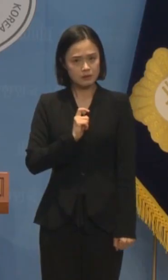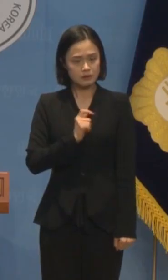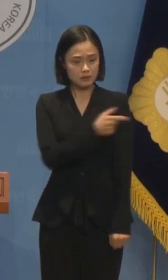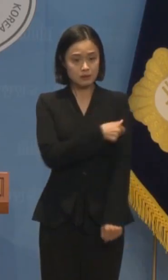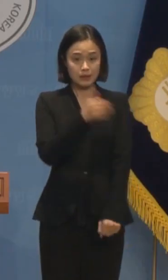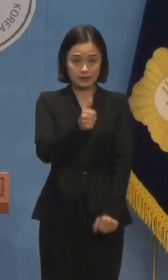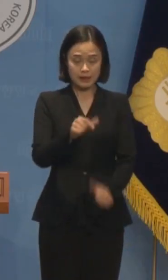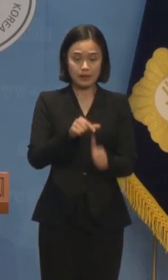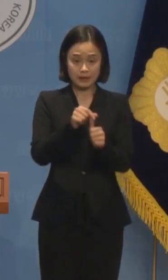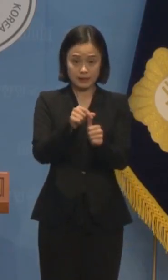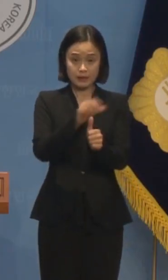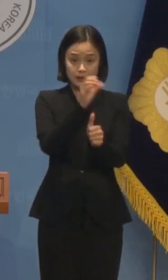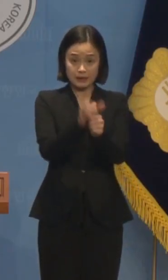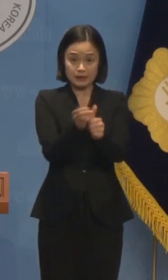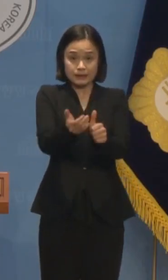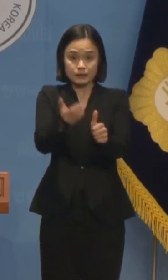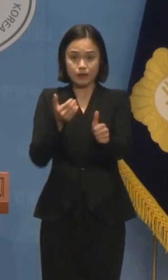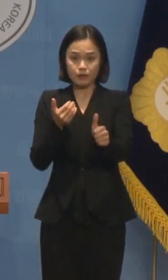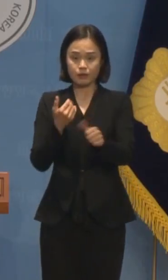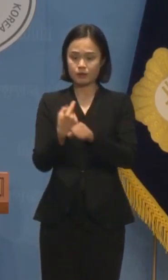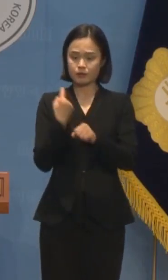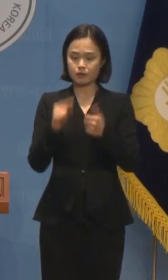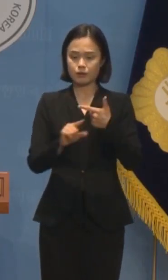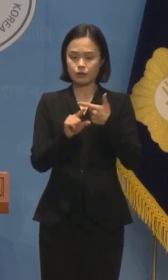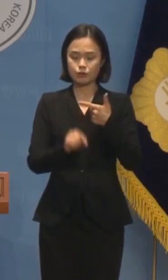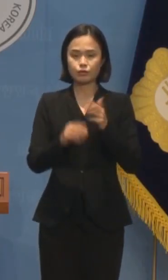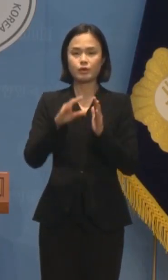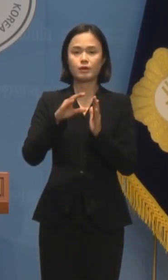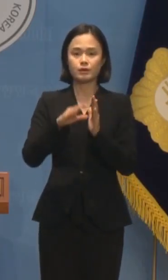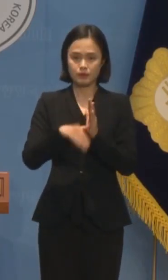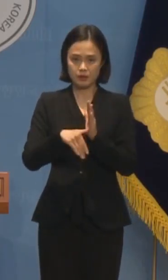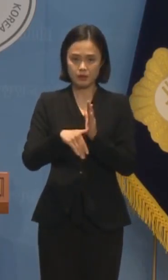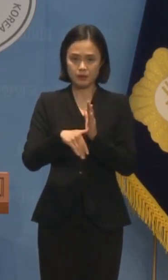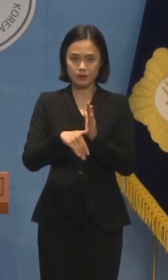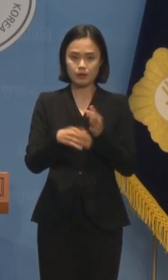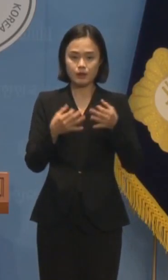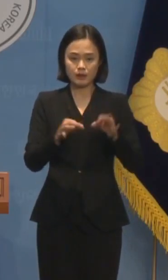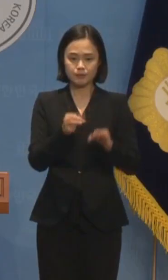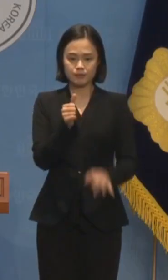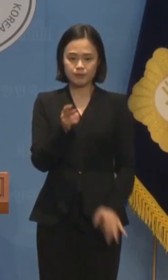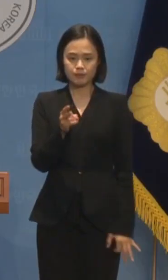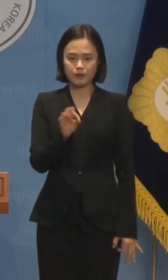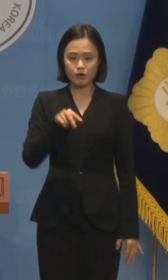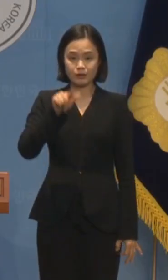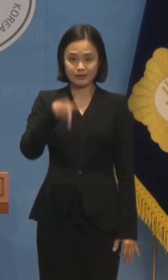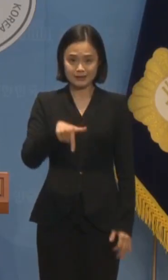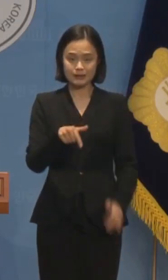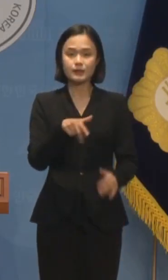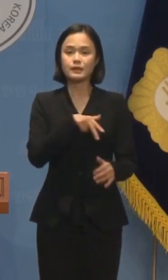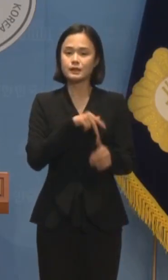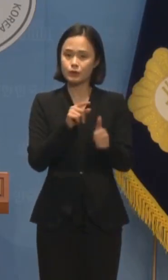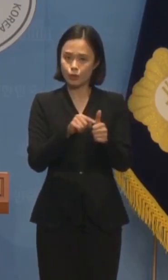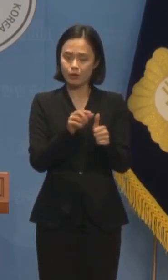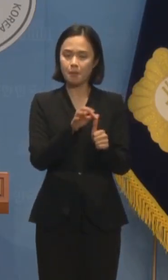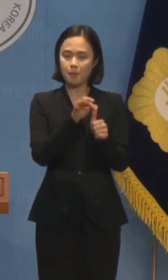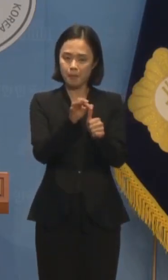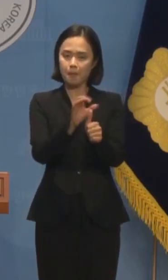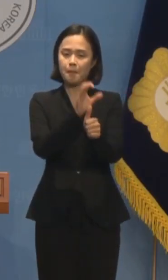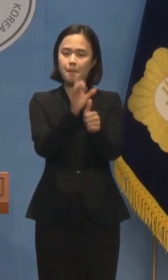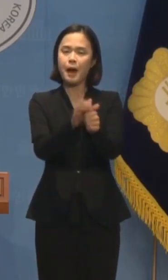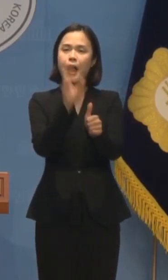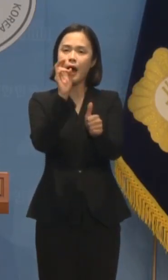시작되기도 전인 지난해 6월 이미 김영식 전 의원이 내정되었다는 보도가 터져